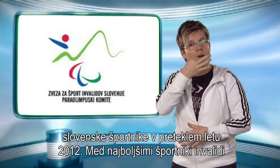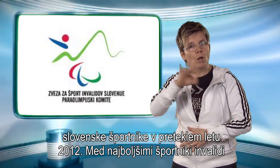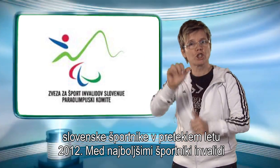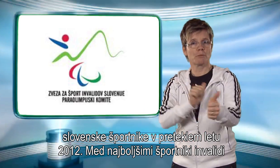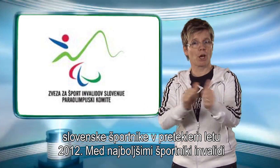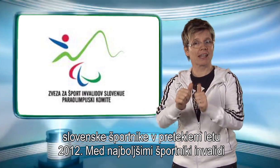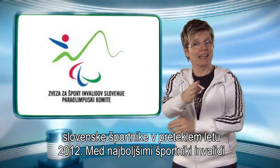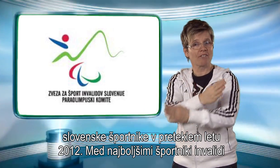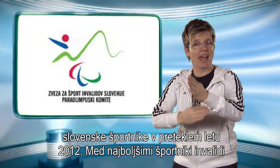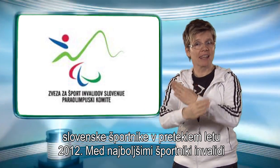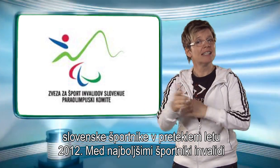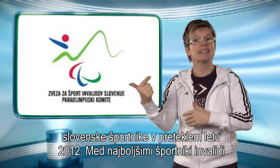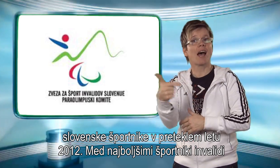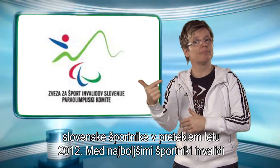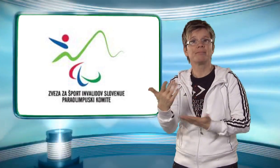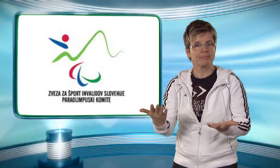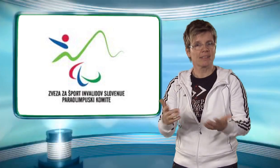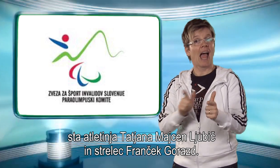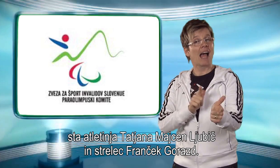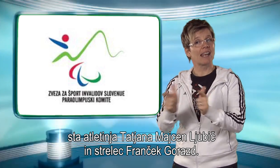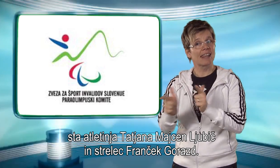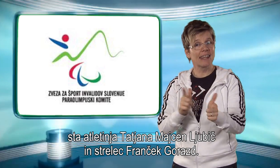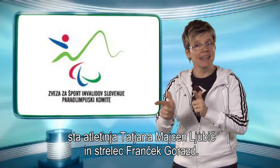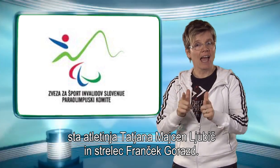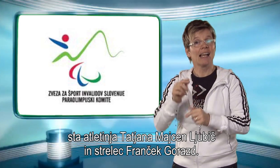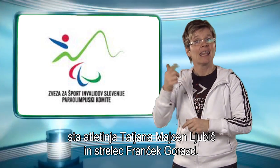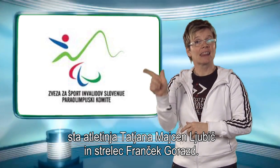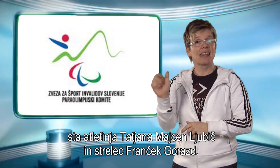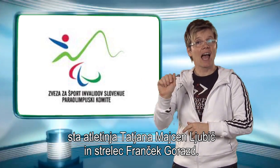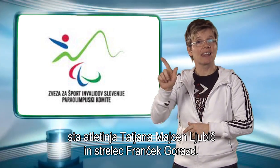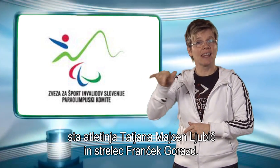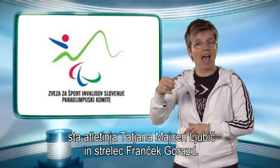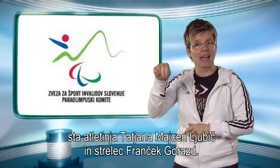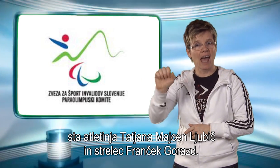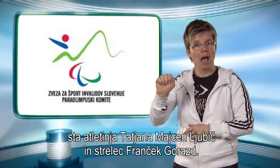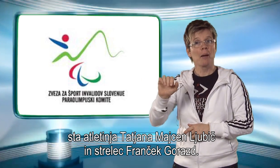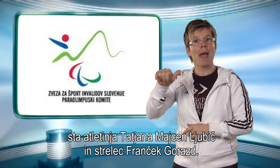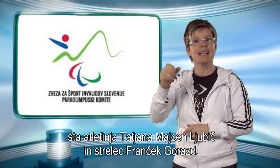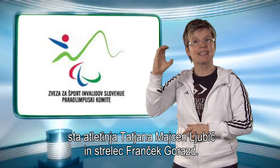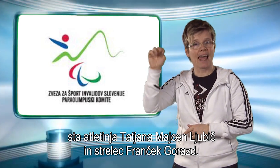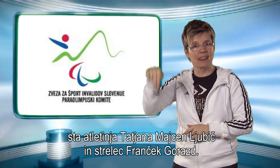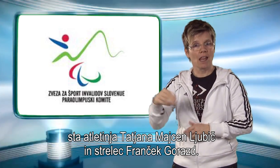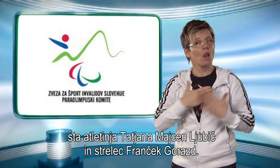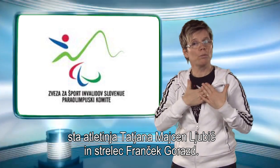športniki invalidi sta atletinja Tatjana Majcen-Ljubič in strelec Franček Gorazd.